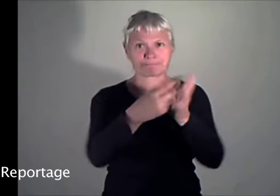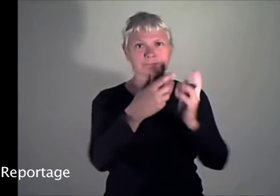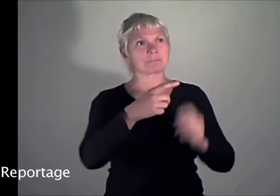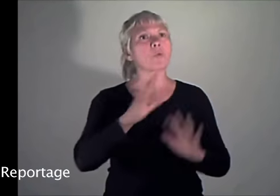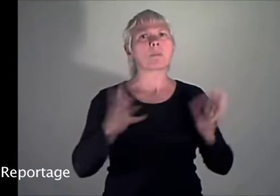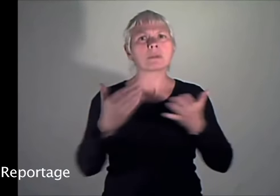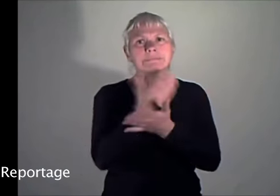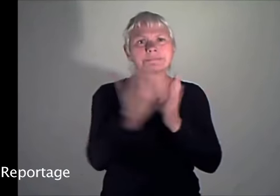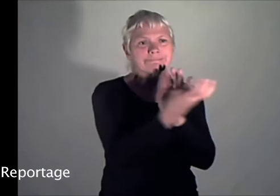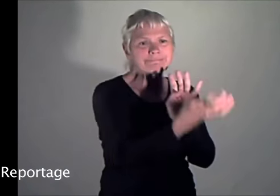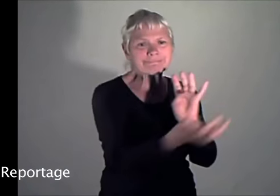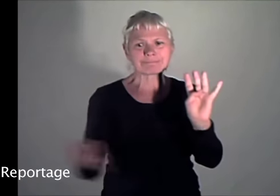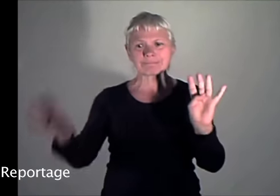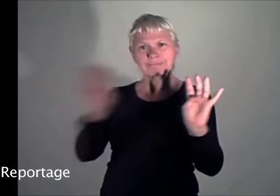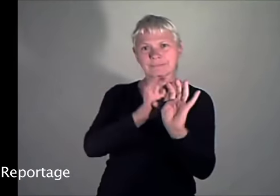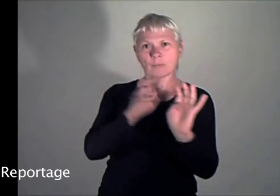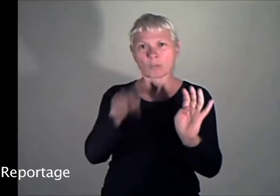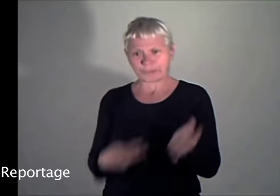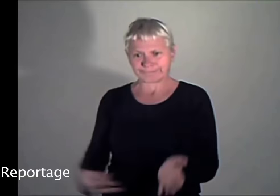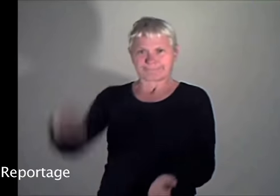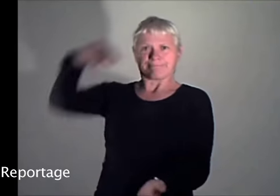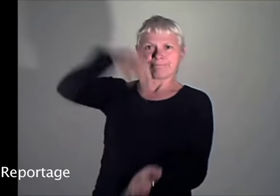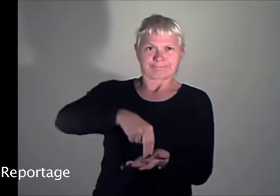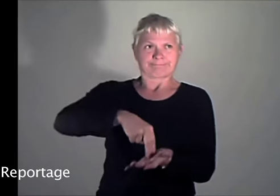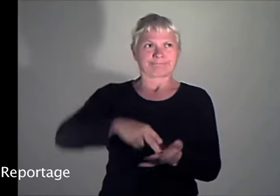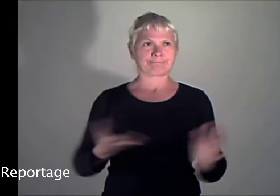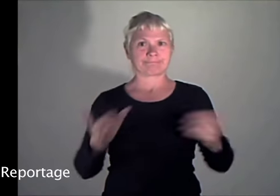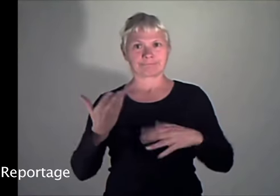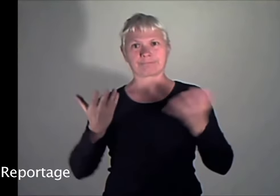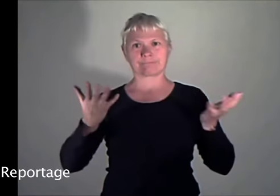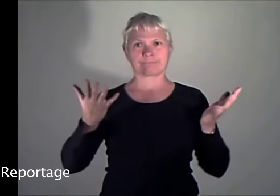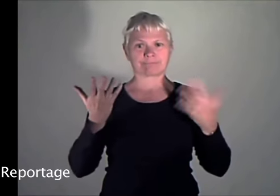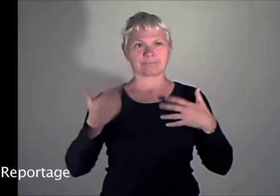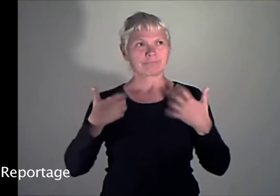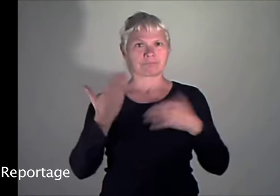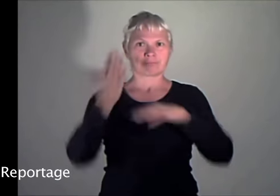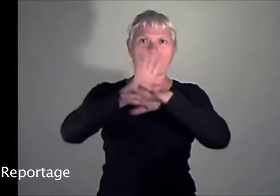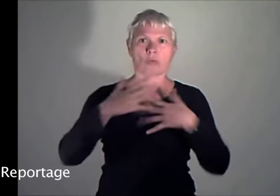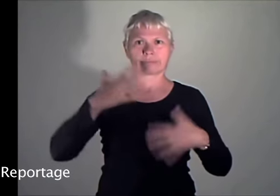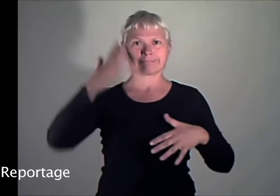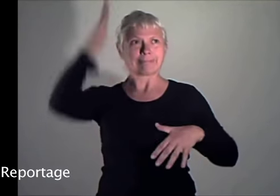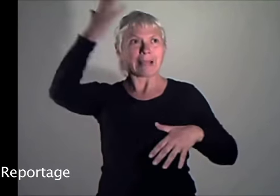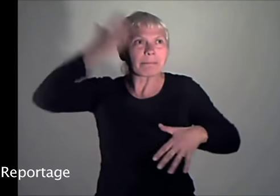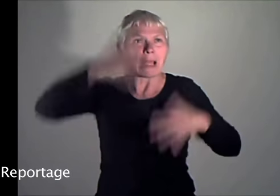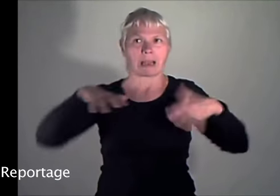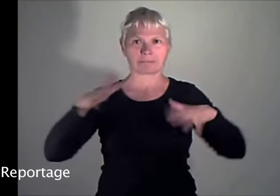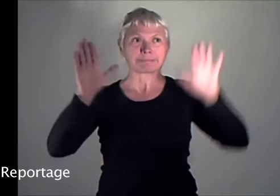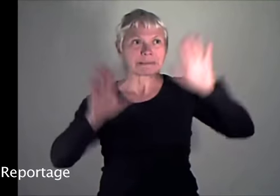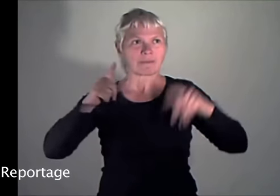langue des signes, tout le monde est assis en rond et tu dois t'exprimer pour montrer que tu es un lion ou une